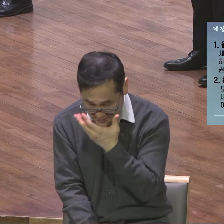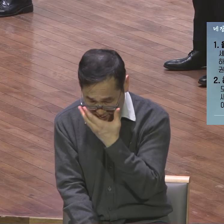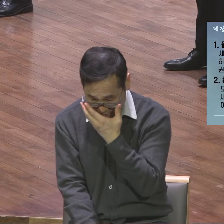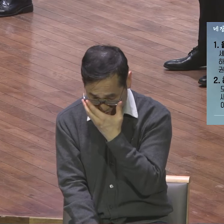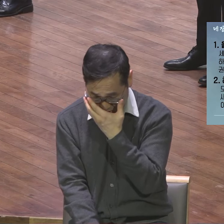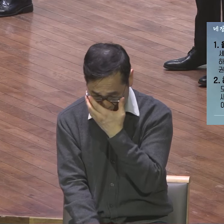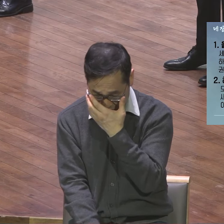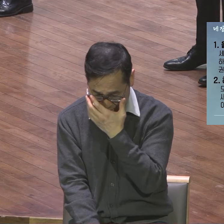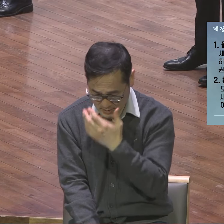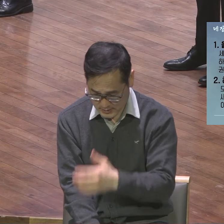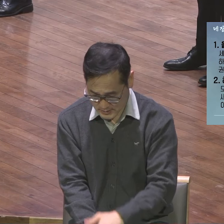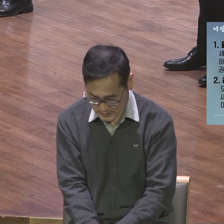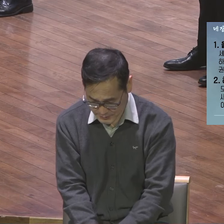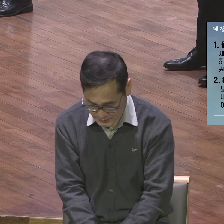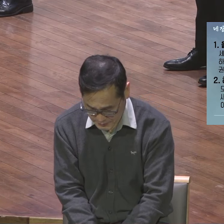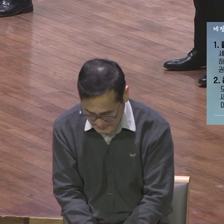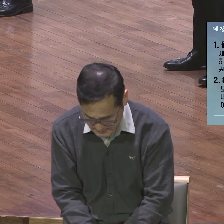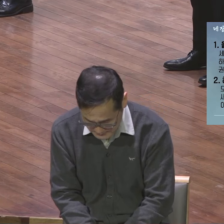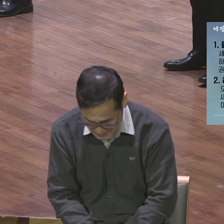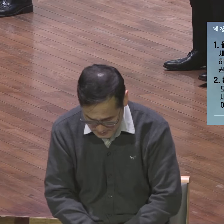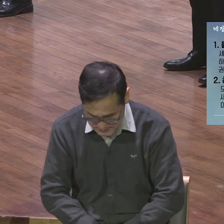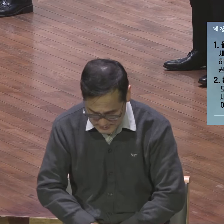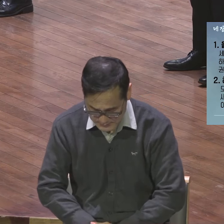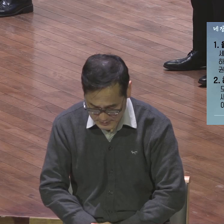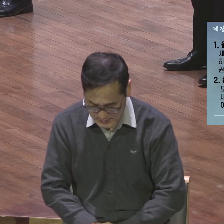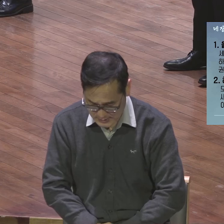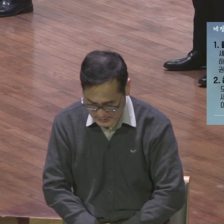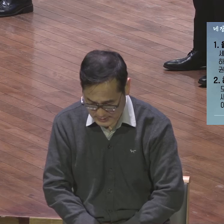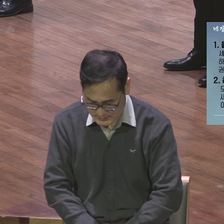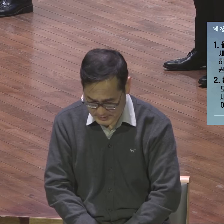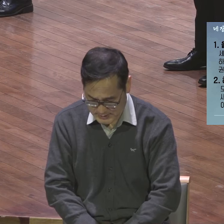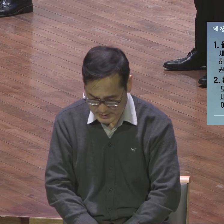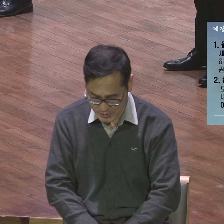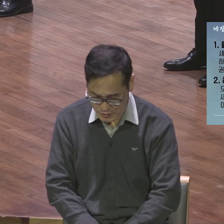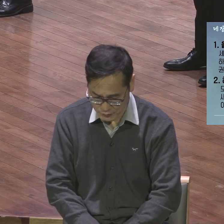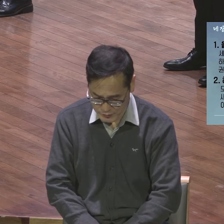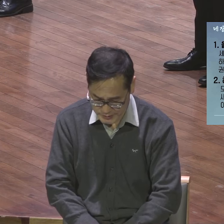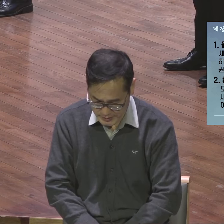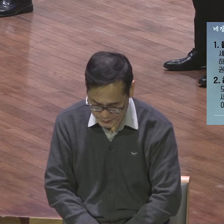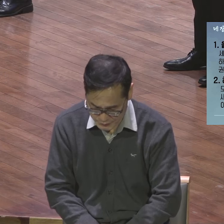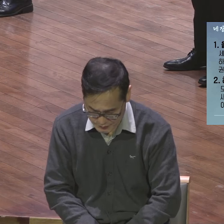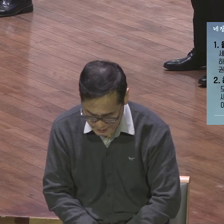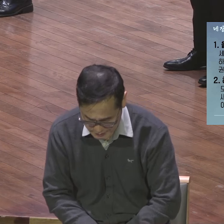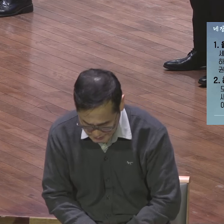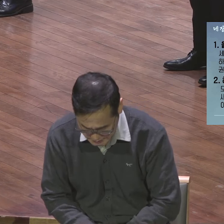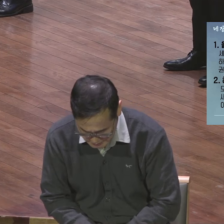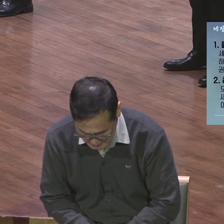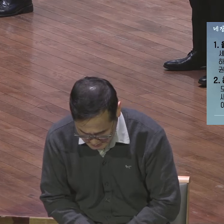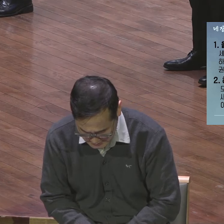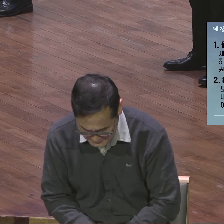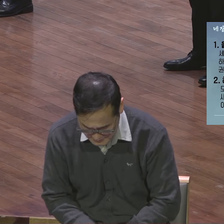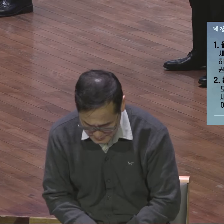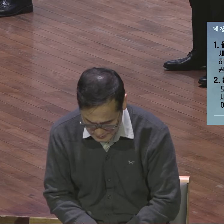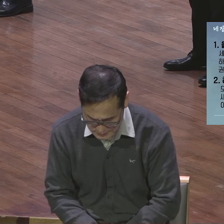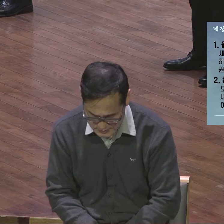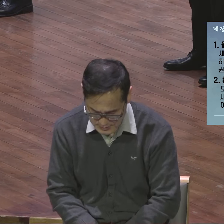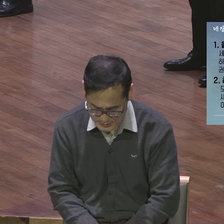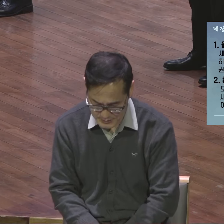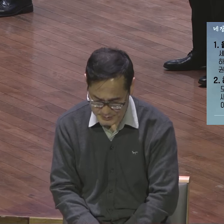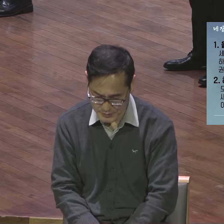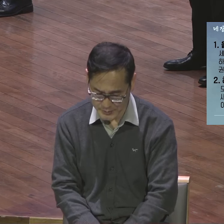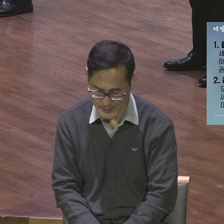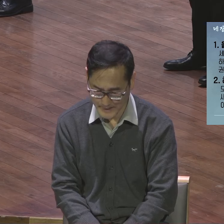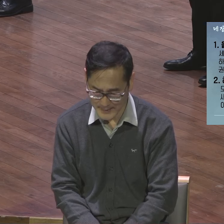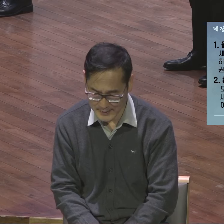살아계신 우리 아버지 하나님, 영계 모든 성도를 이렇게 영적으로 혼탁한 시대에 아버지 하나님께서 주시는 말씀